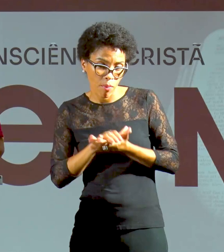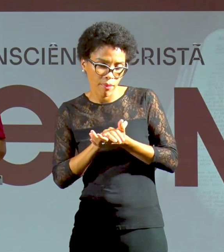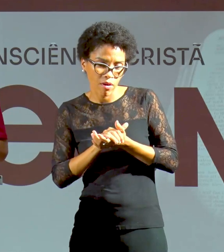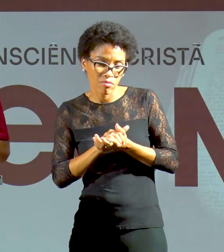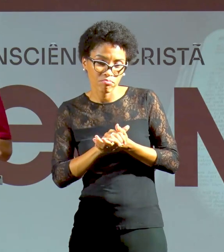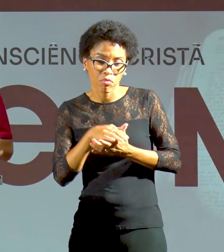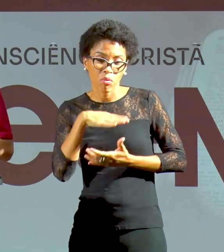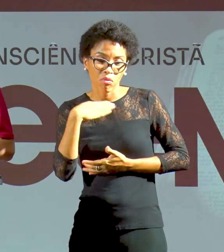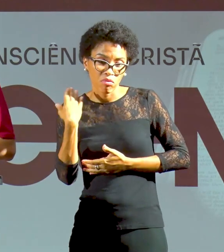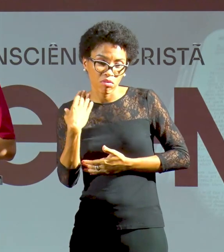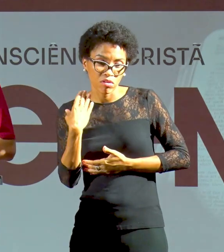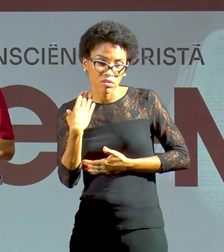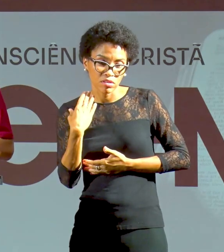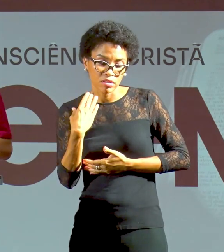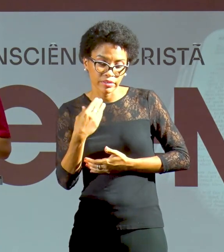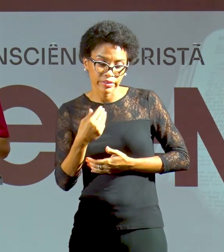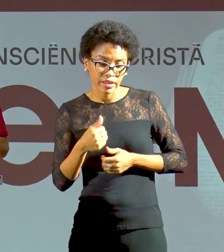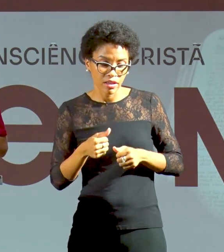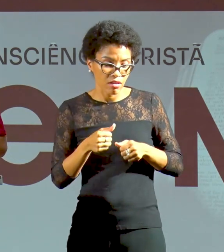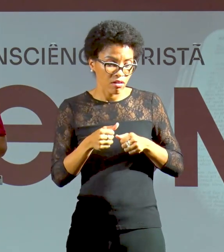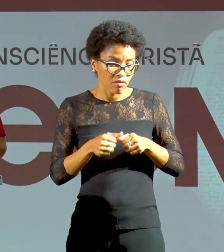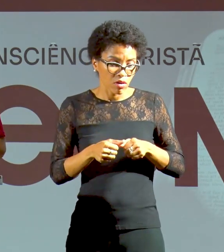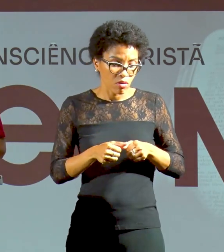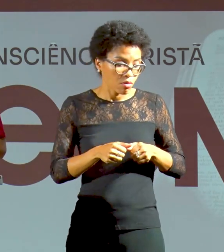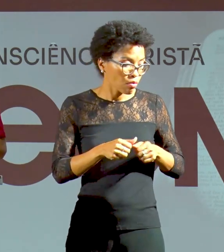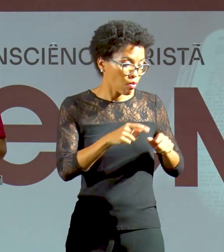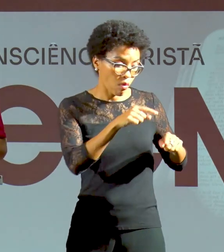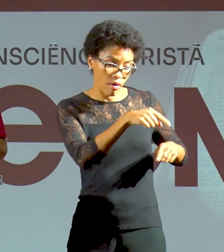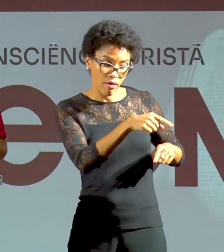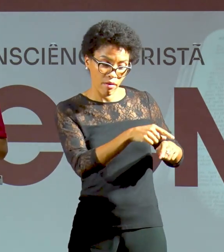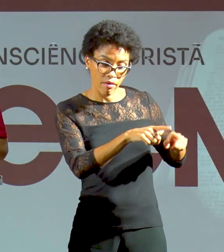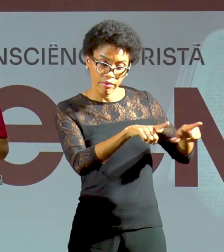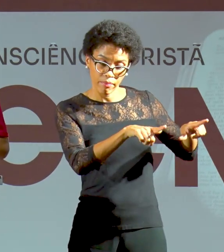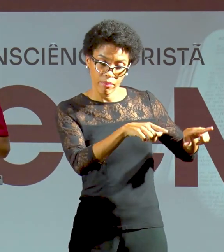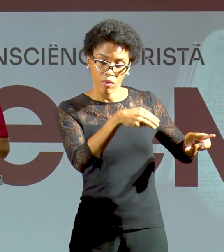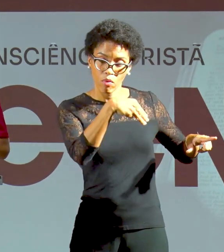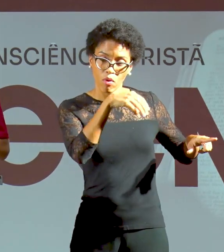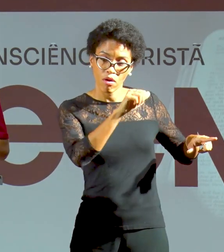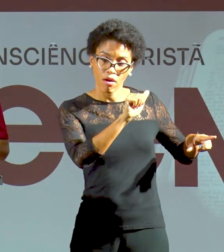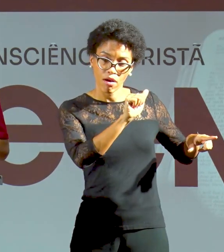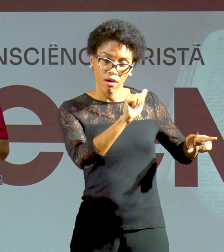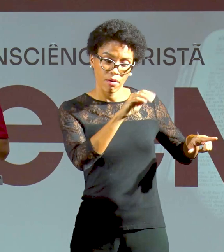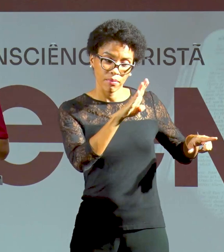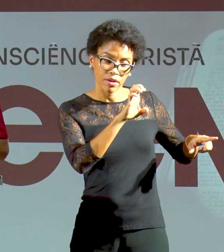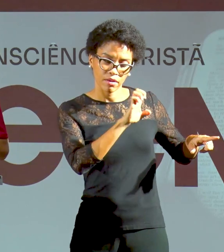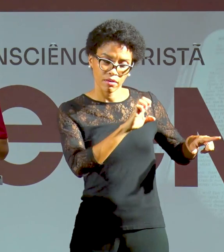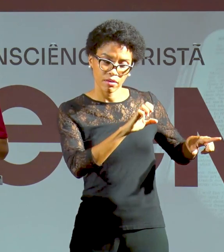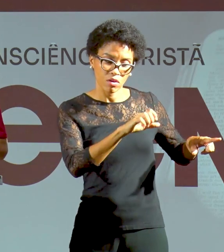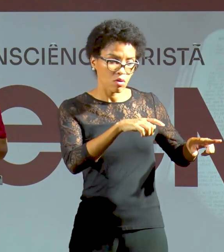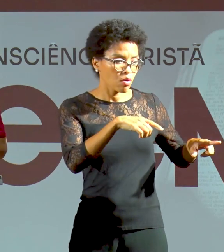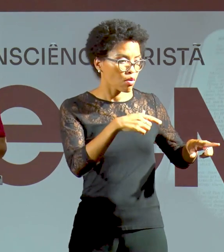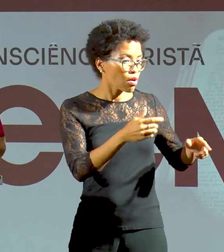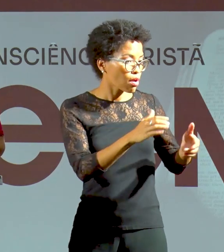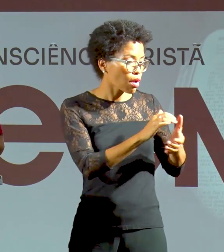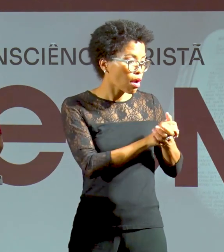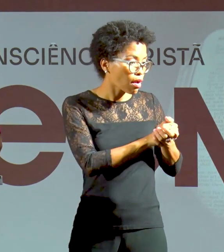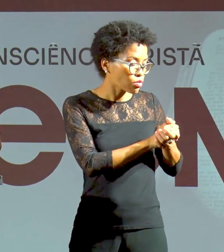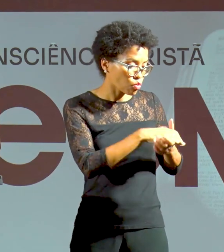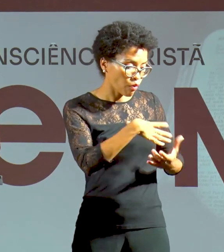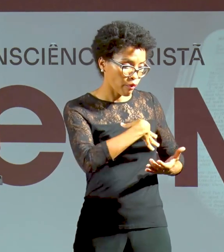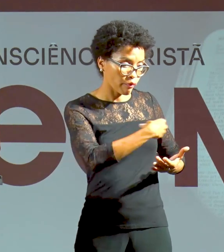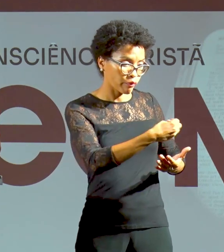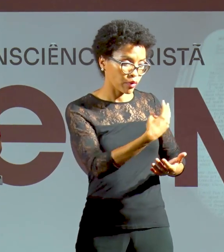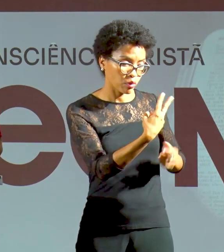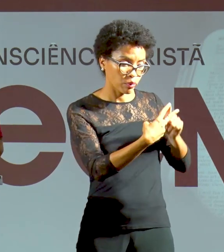os quais casaram com mulheres moabitas era o nome de uma Órfã e o nome da outra Rute e ficaram ali quase